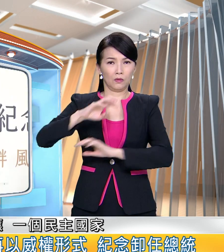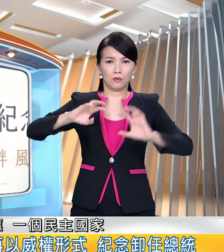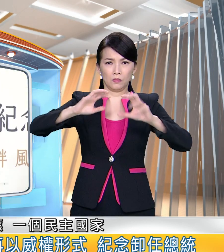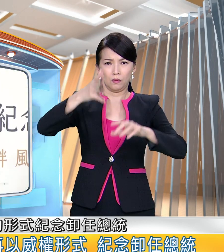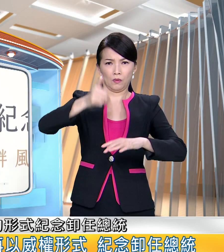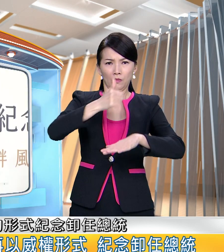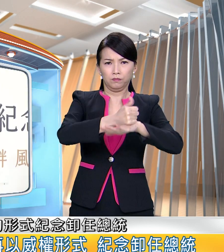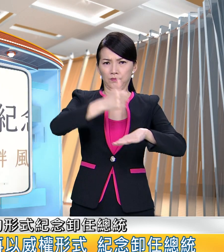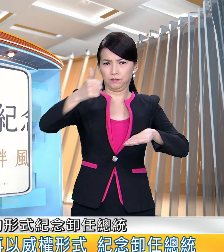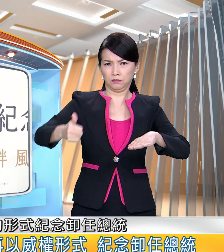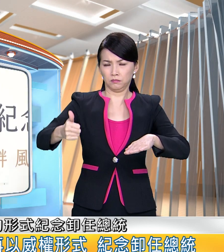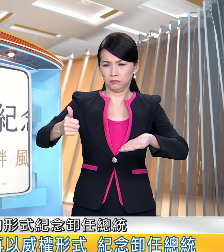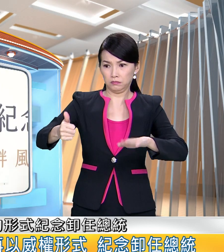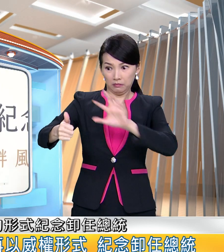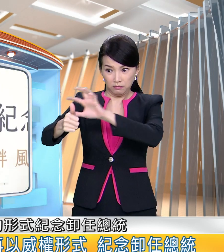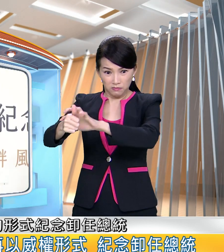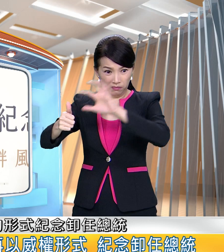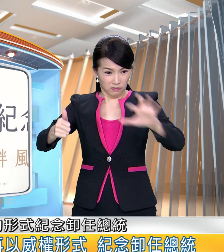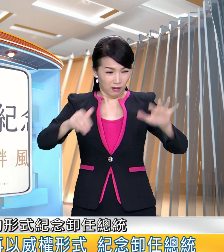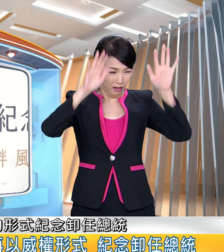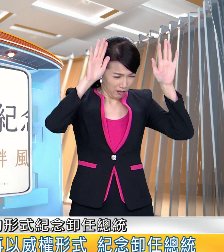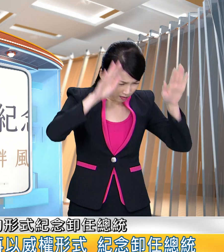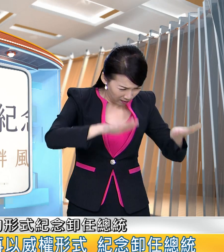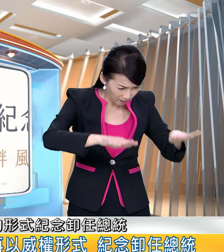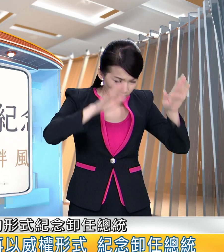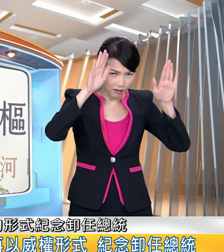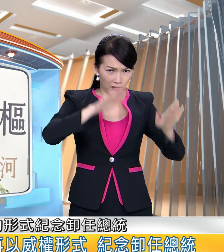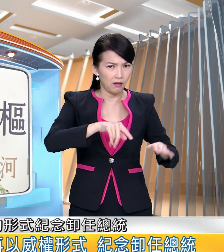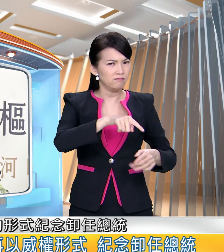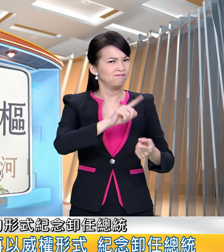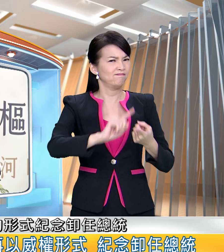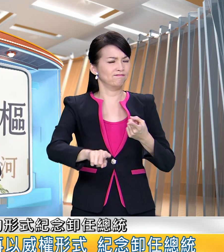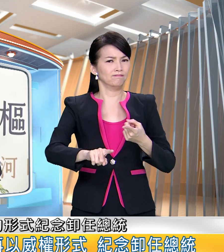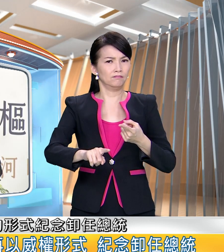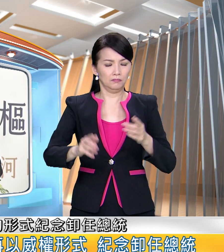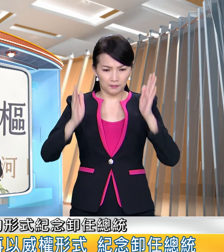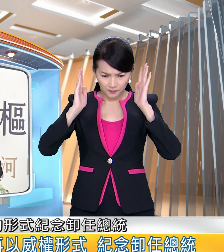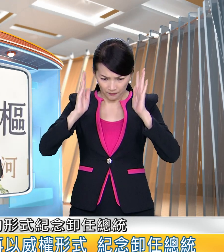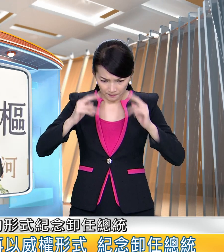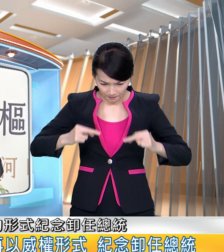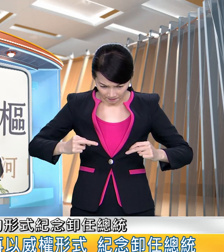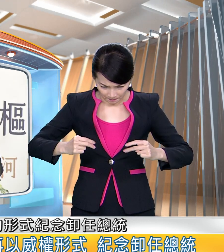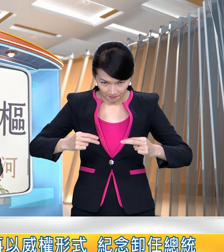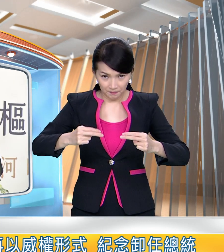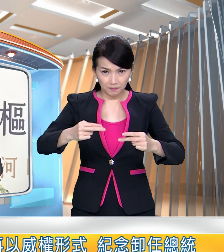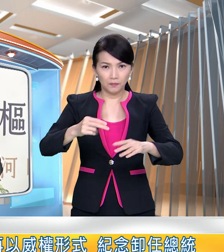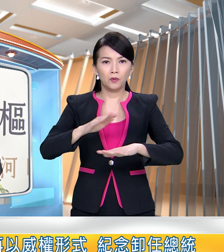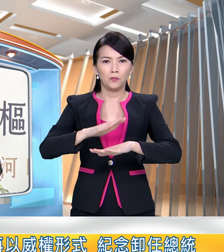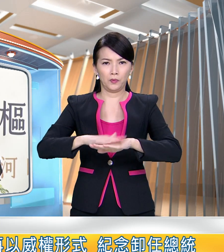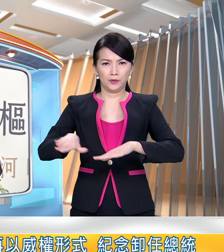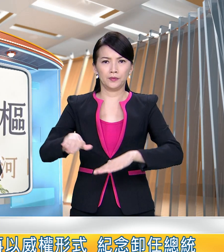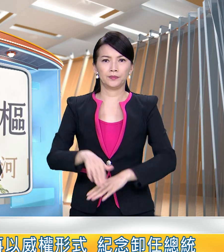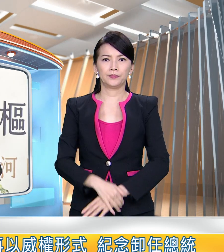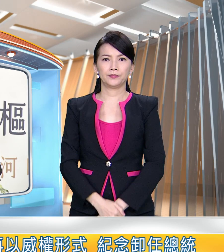家不该再以威权的形式纪念卸任总统，会审慎的推动。